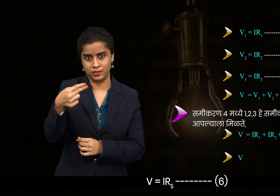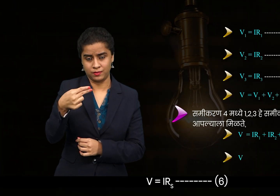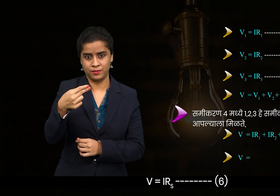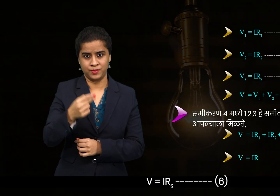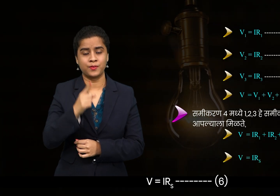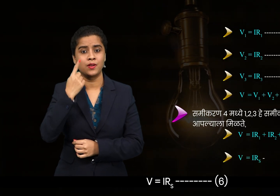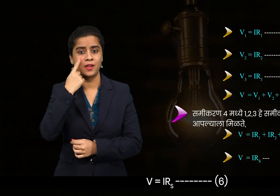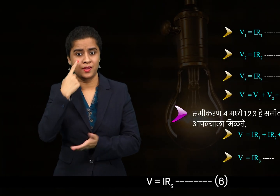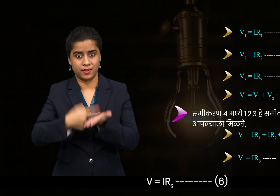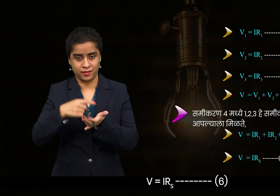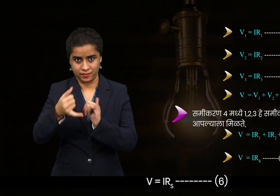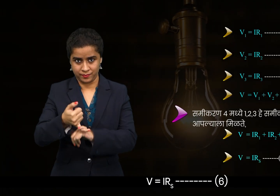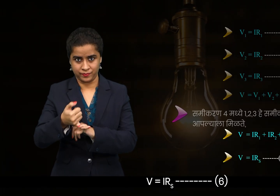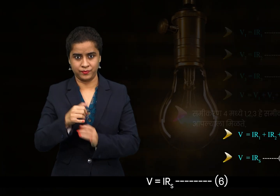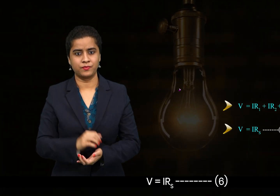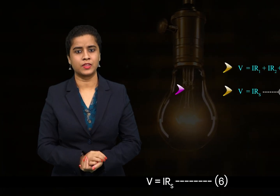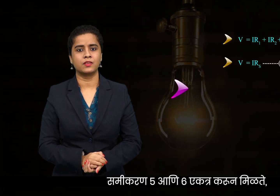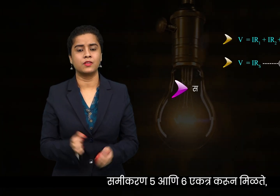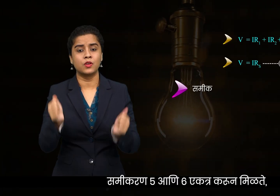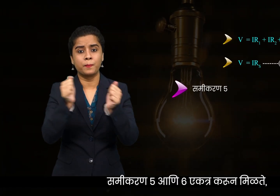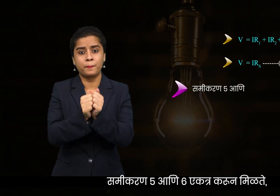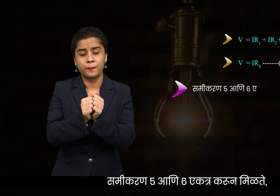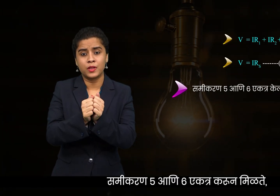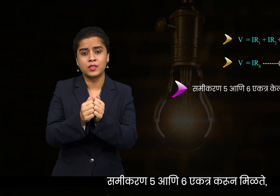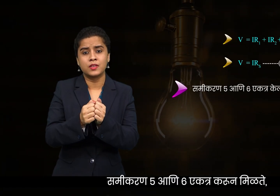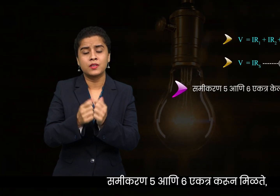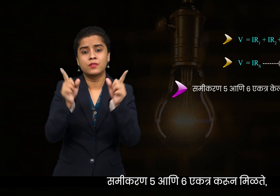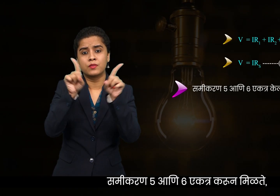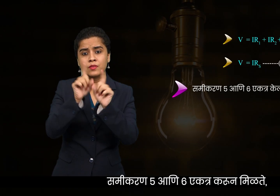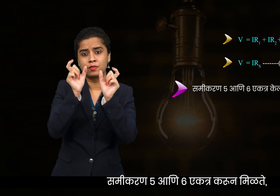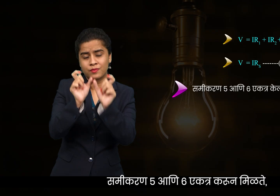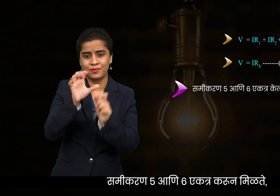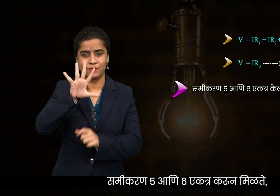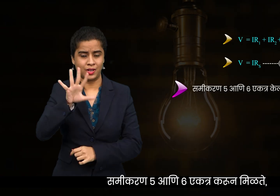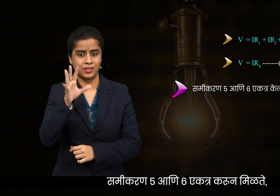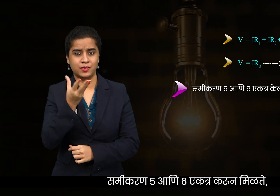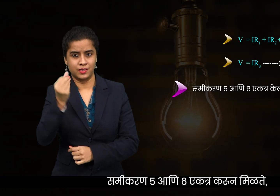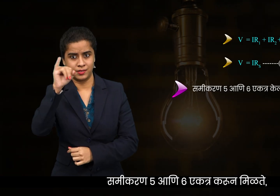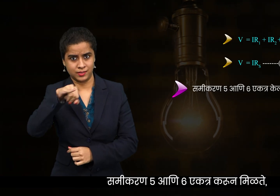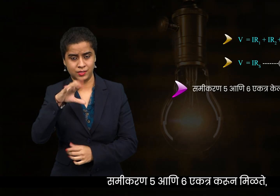V is equal to IRS. समीकरण 5 आणि 6 एकत्र करून मिळते.